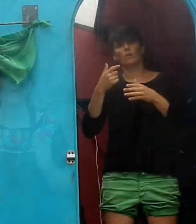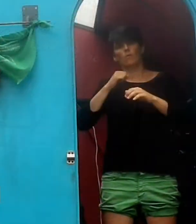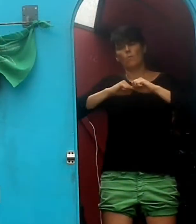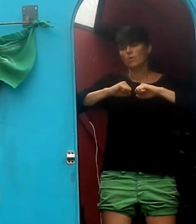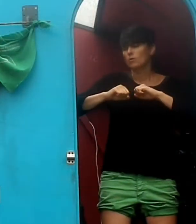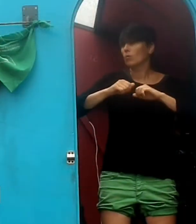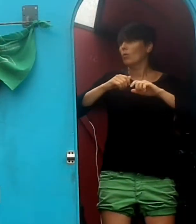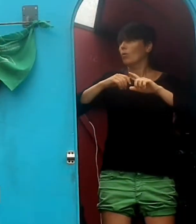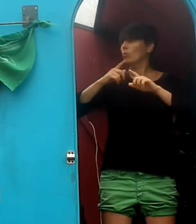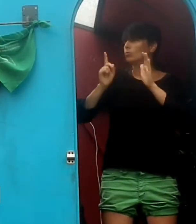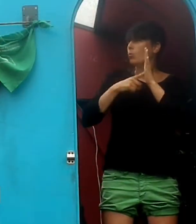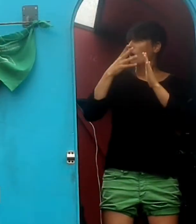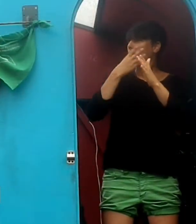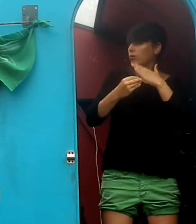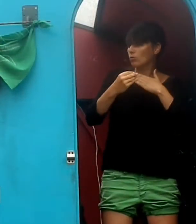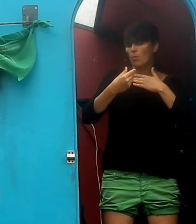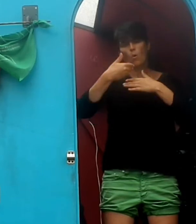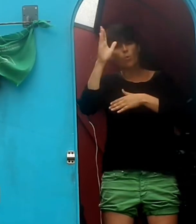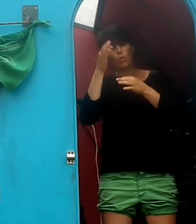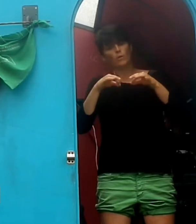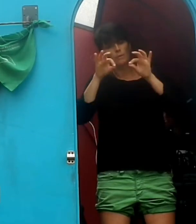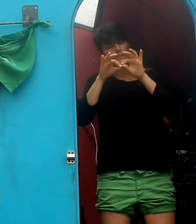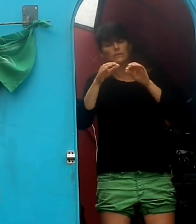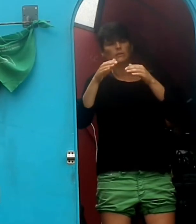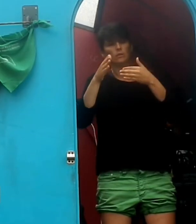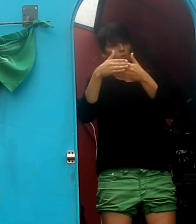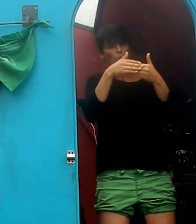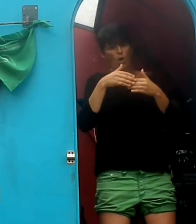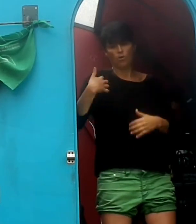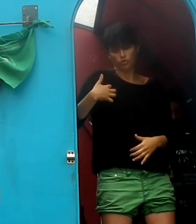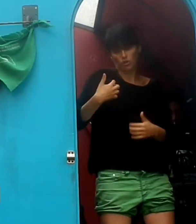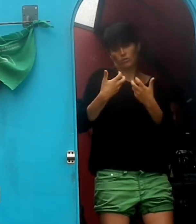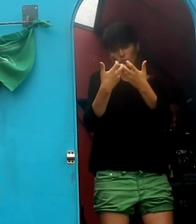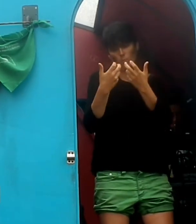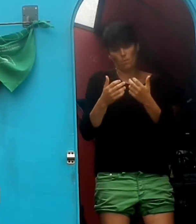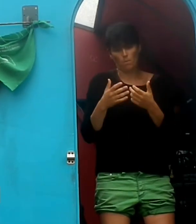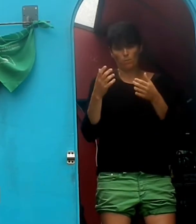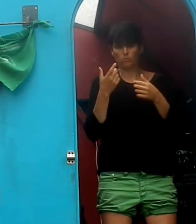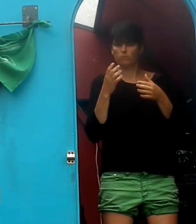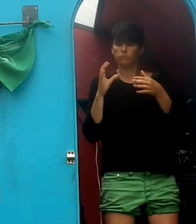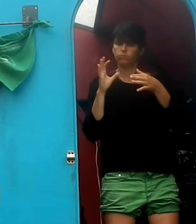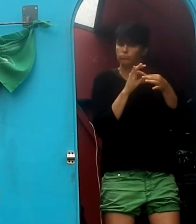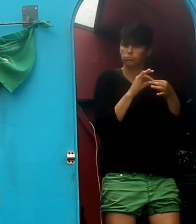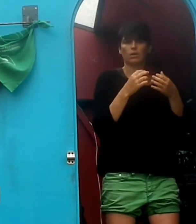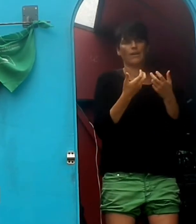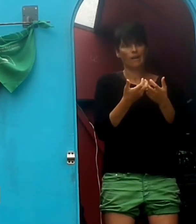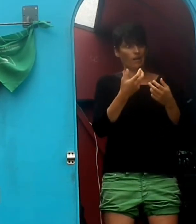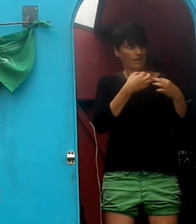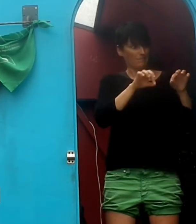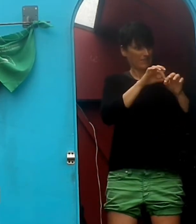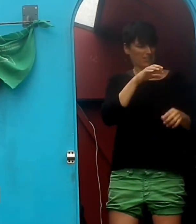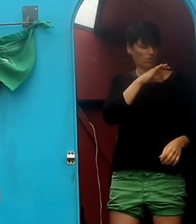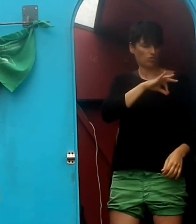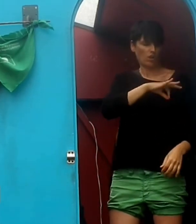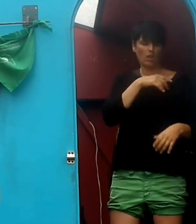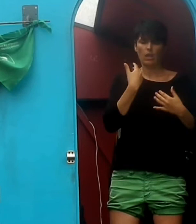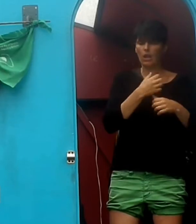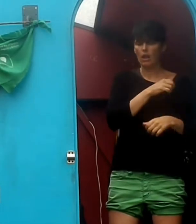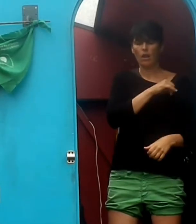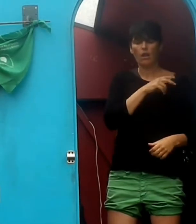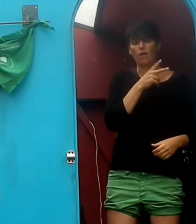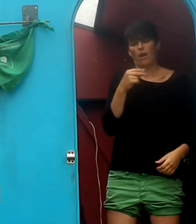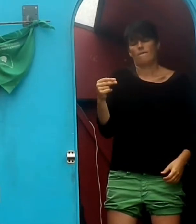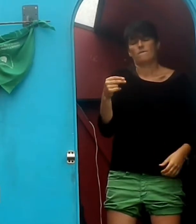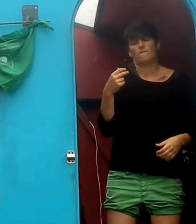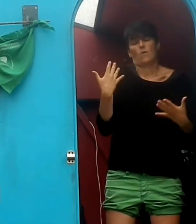Et sinon, il y a aussi, il y a eu vraiment des grosses mobilisations donc pour le droit à l'avortement, à l'image de